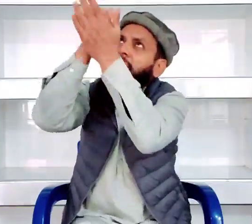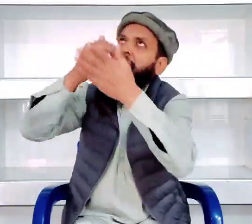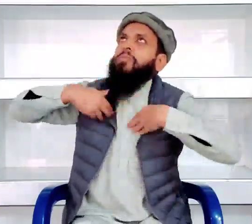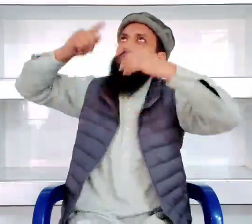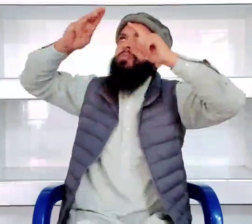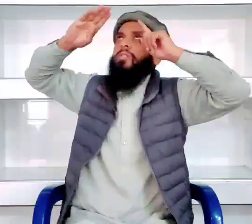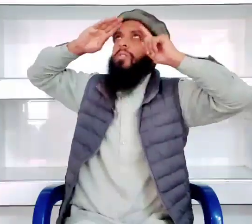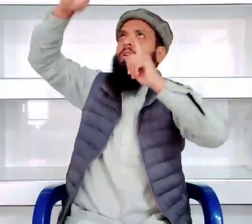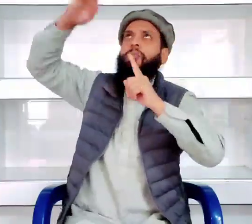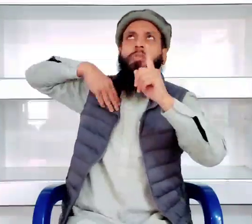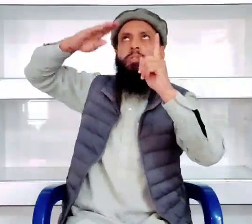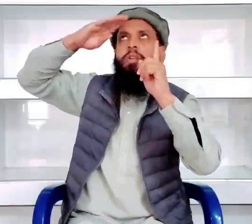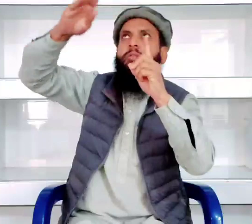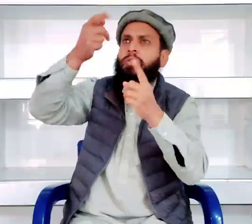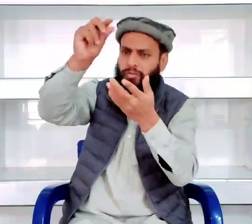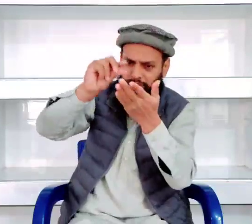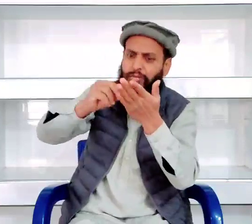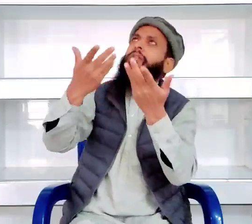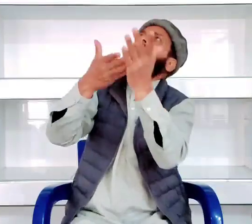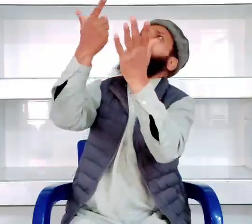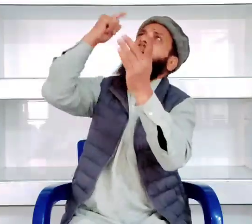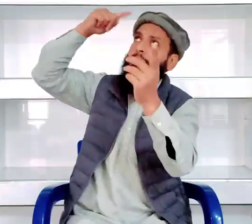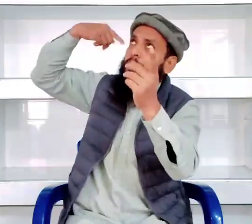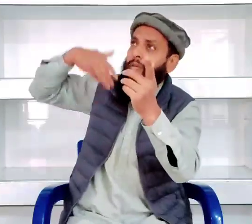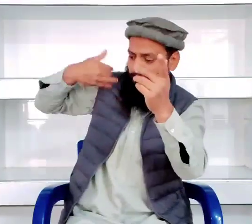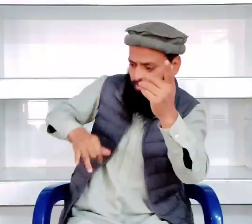تجارت کے مسائل کے اوپر گفتگو کرتے ہویا